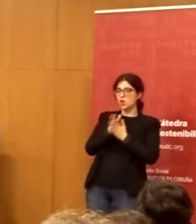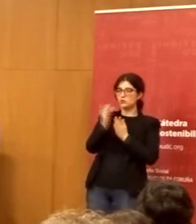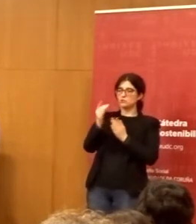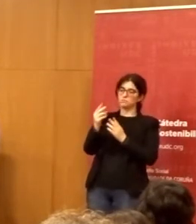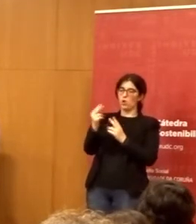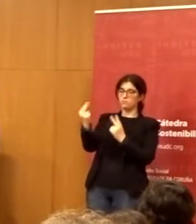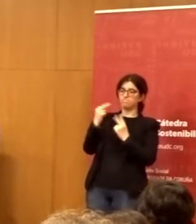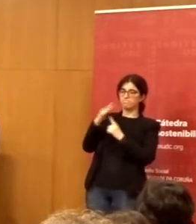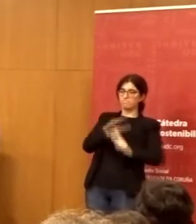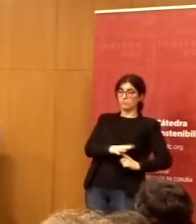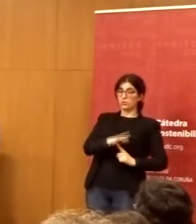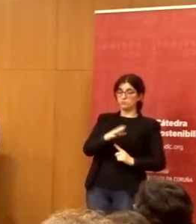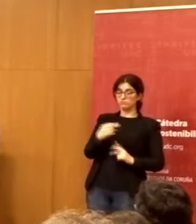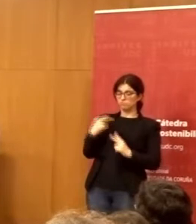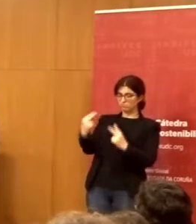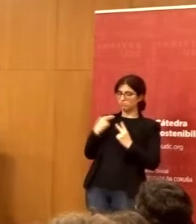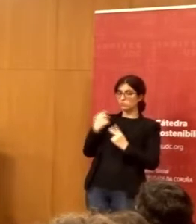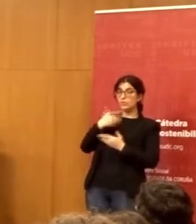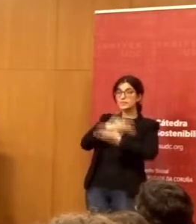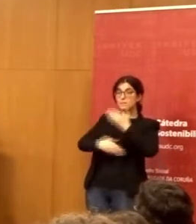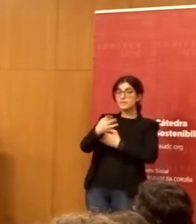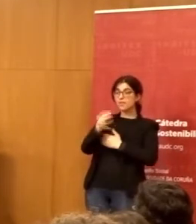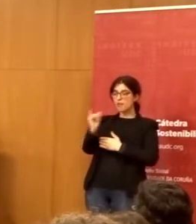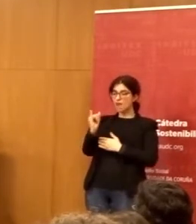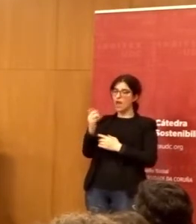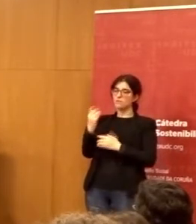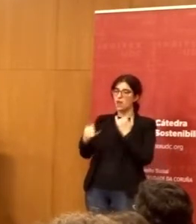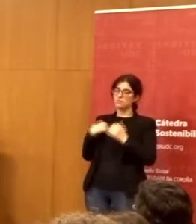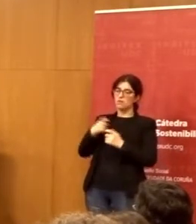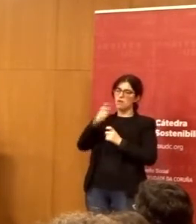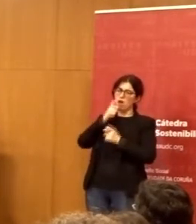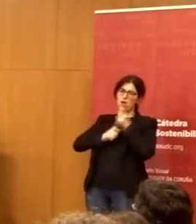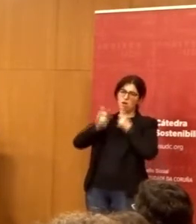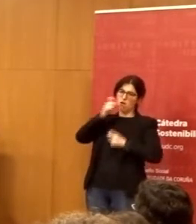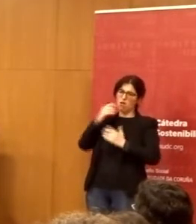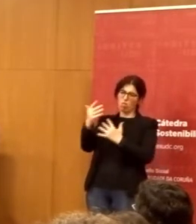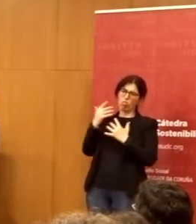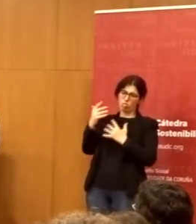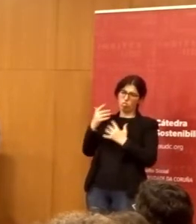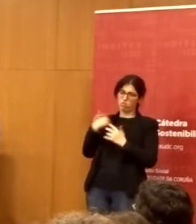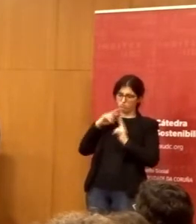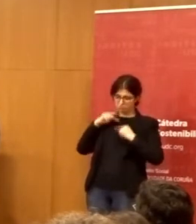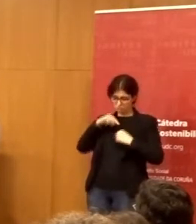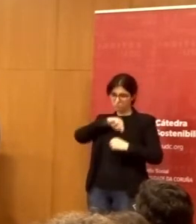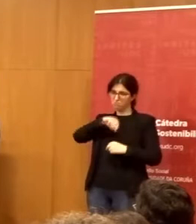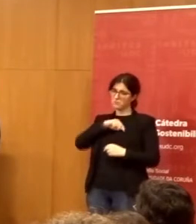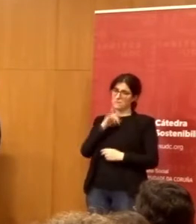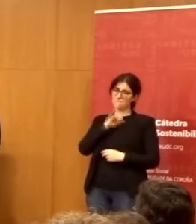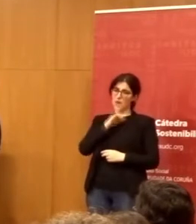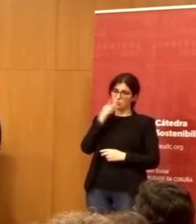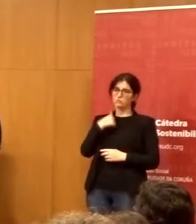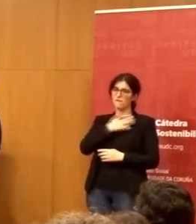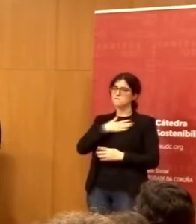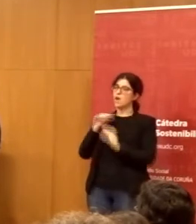tener discapacidad me insultaban y era el centro de todas las burlas. Yo me sentía mal conmigo mismo, porque quería ser como los